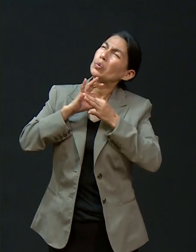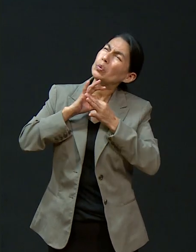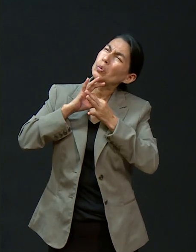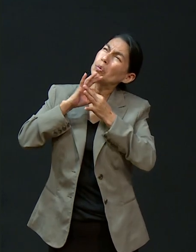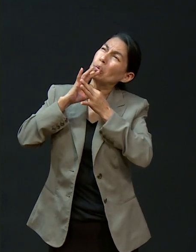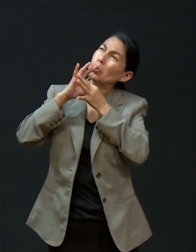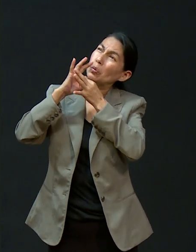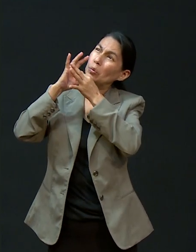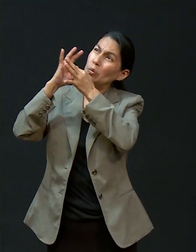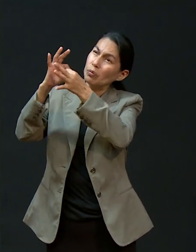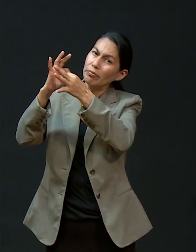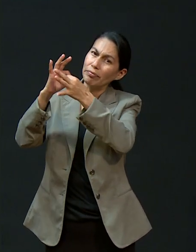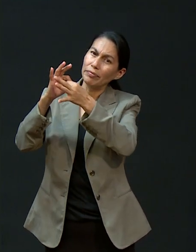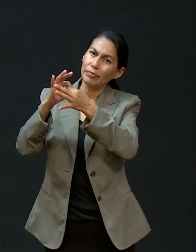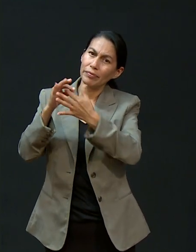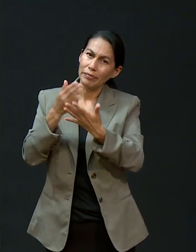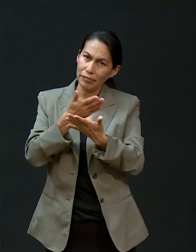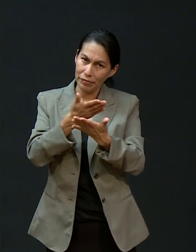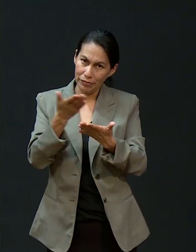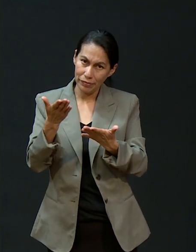nuestra torre fuerte,